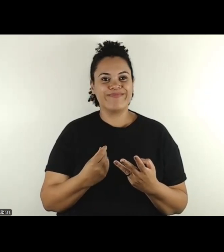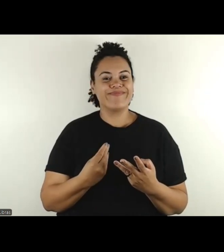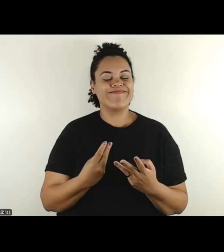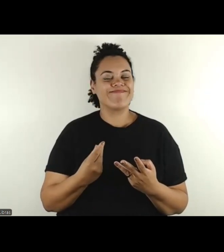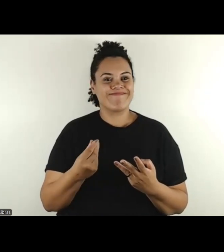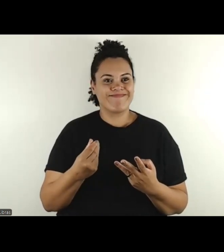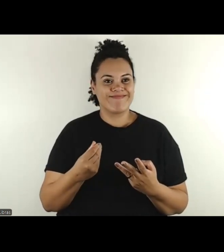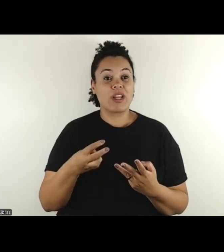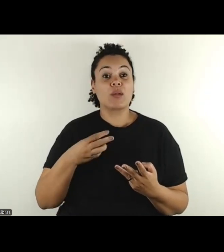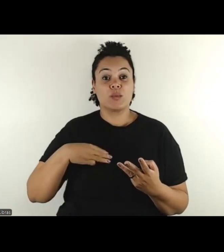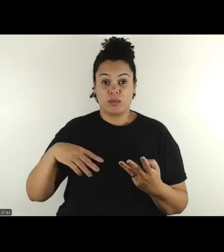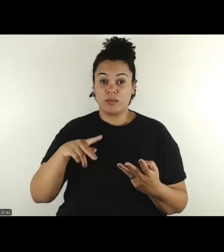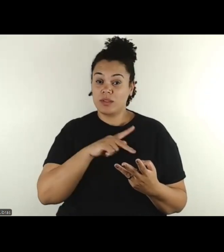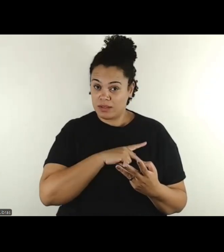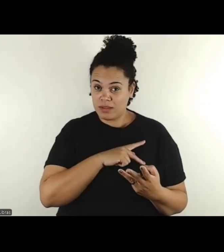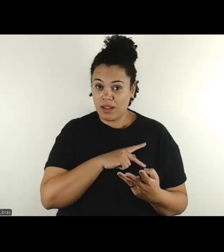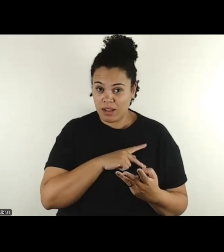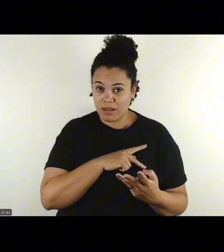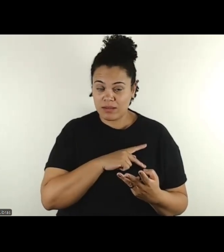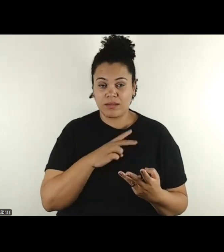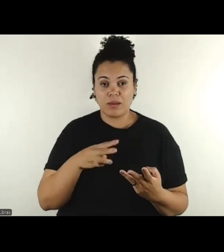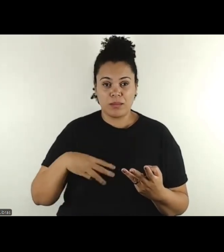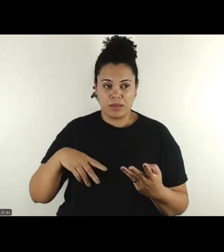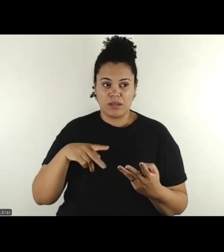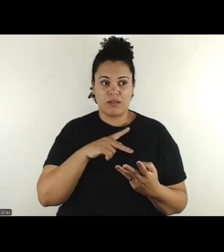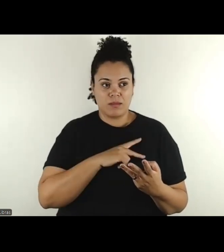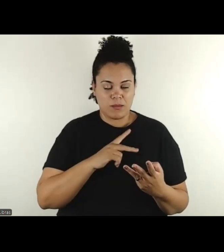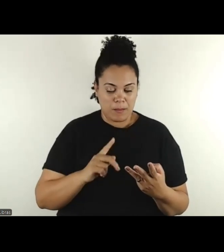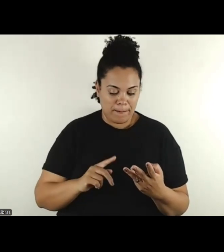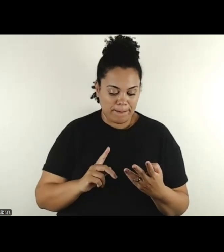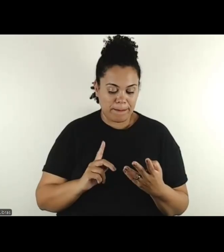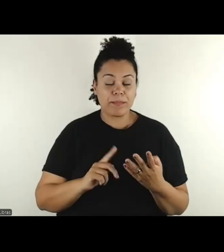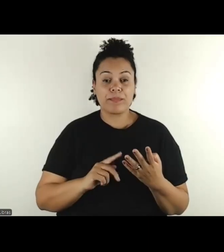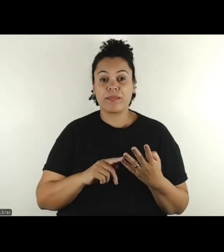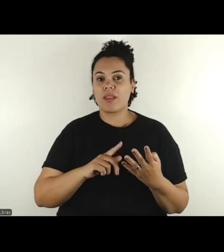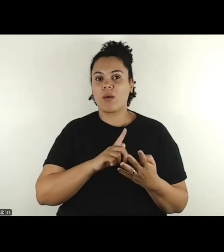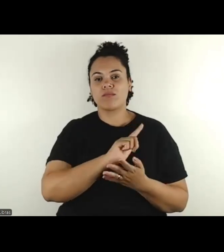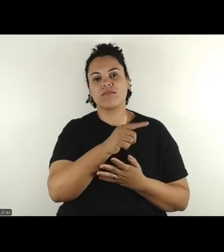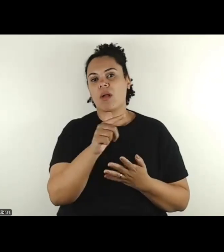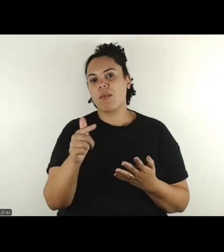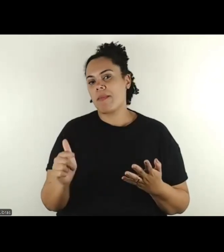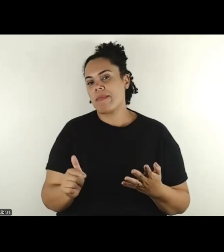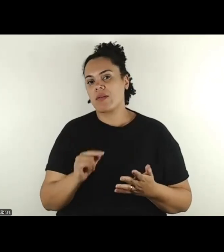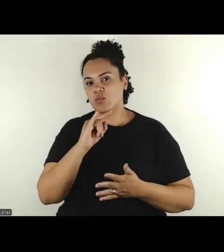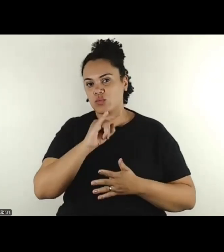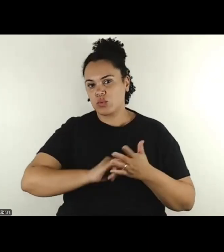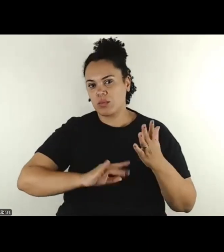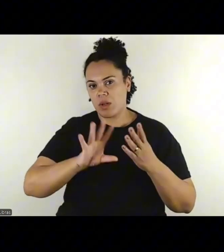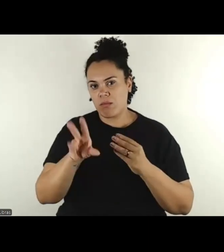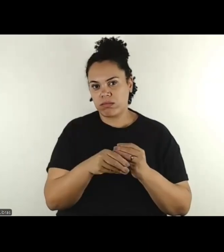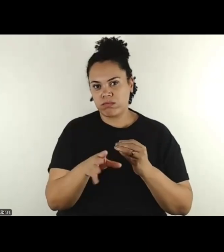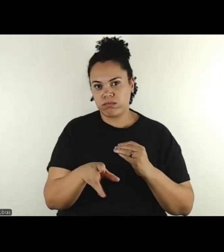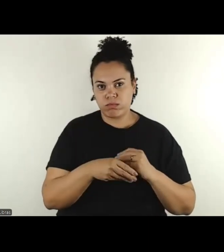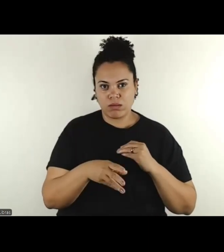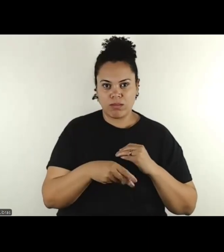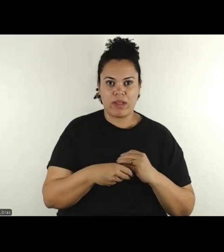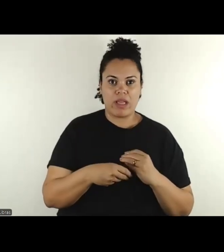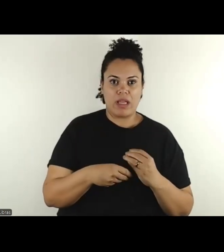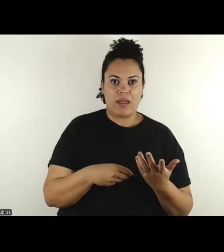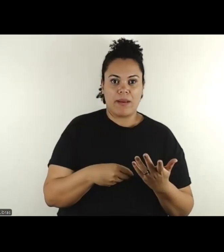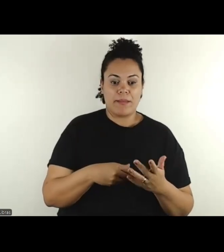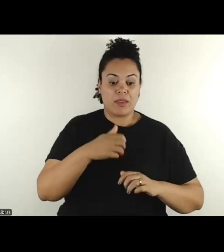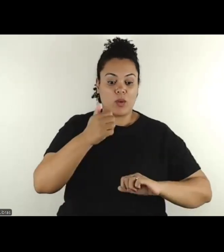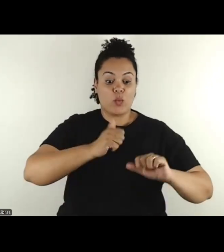do Ministério Público Federal, tá certo, do Ministério Público Federal, né, e outros tantos documentos, que eles fizeram, então, uma